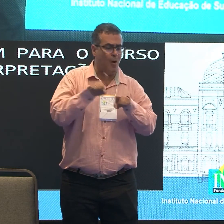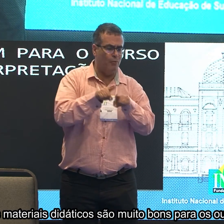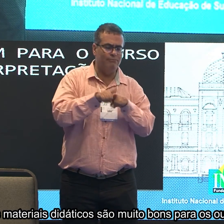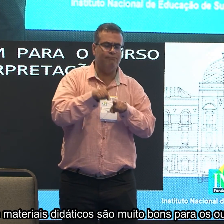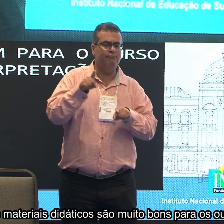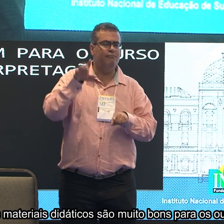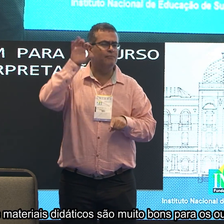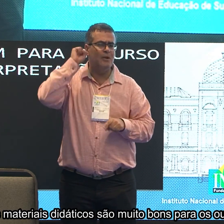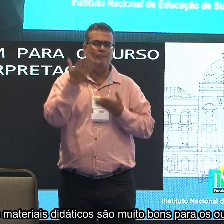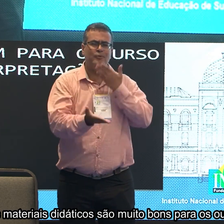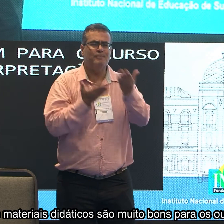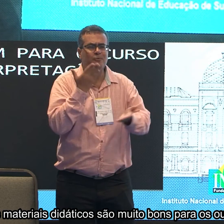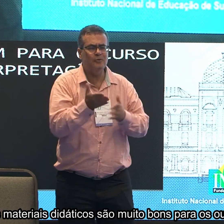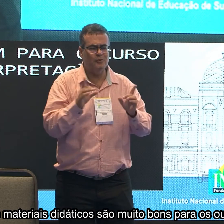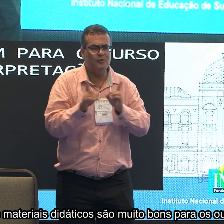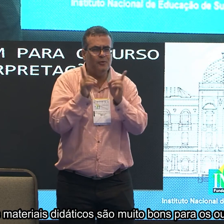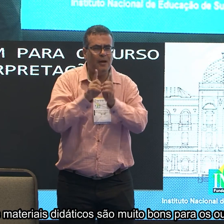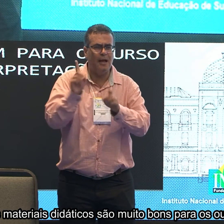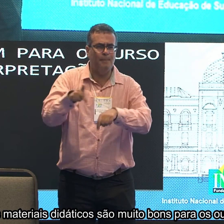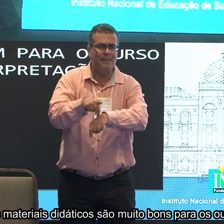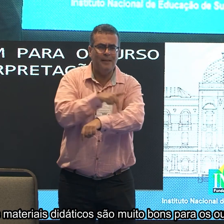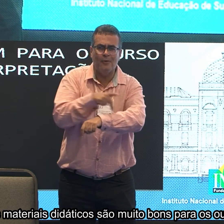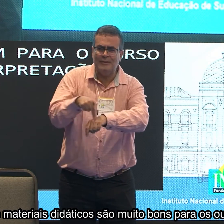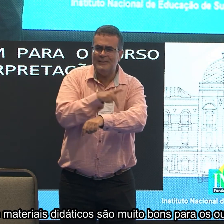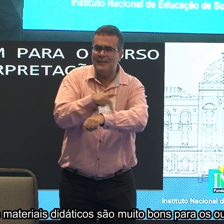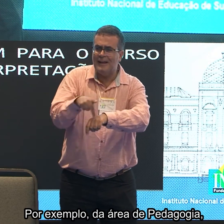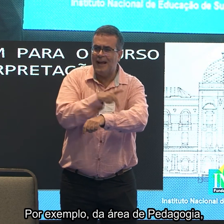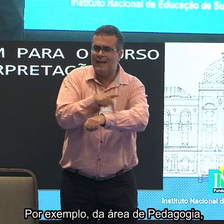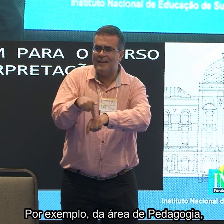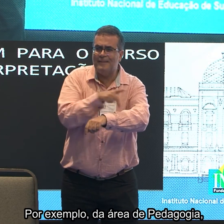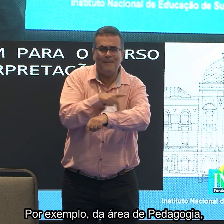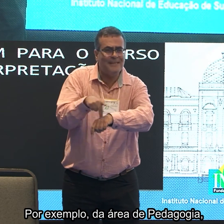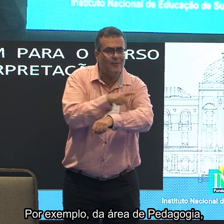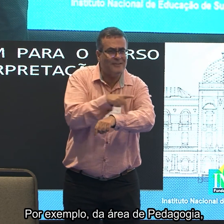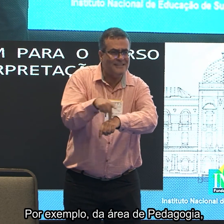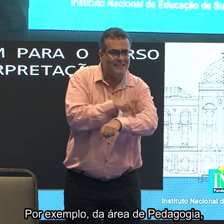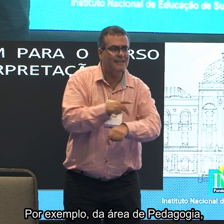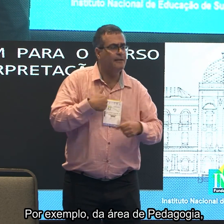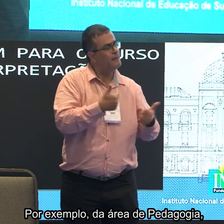E também esses materiais didáticos é muito bom para os ouvintes também. Por exemplo, da área de pedagogia,